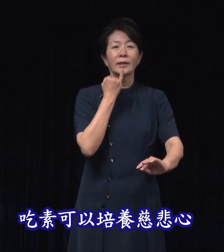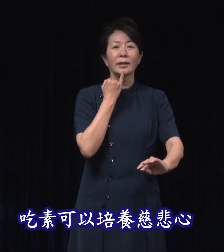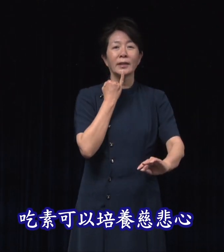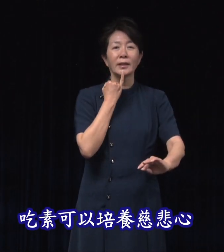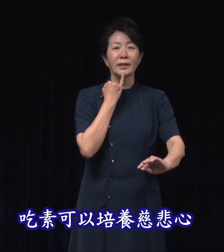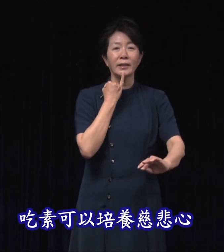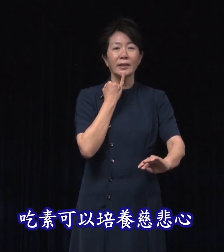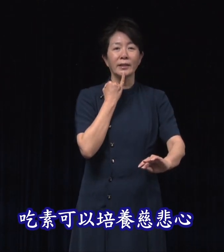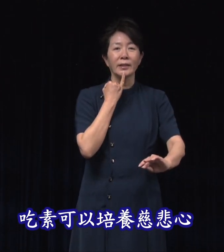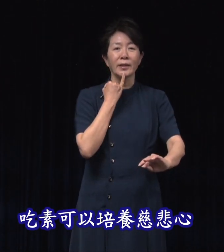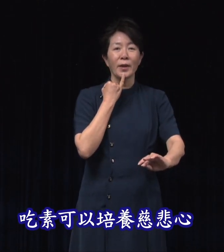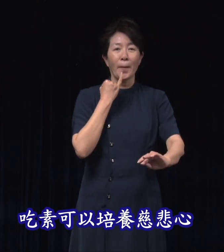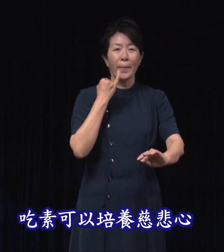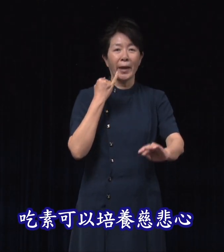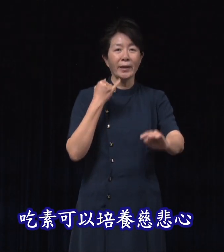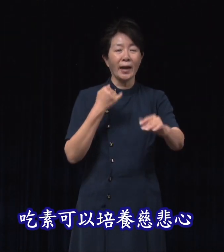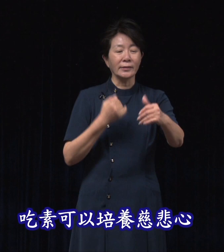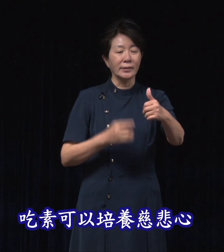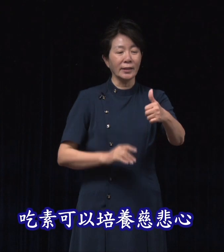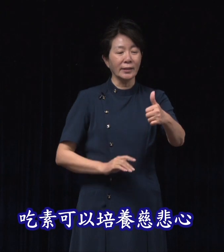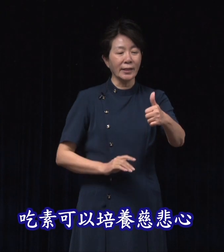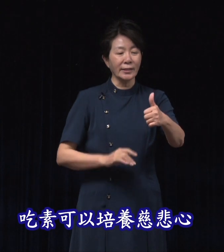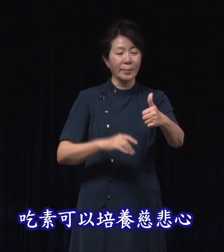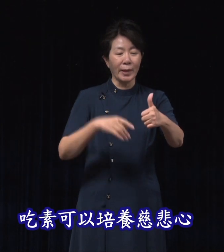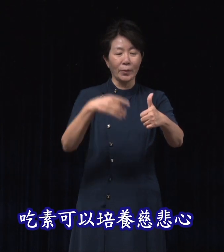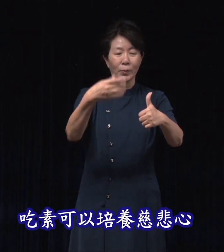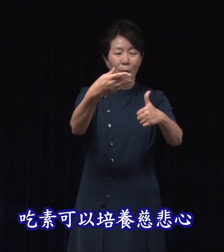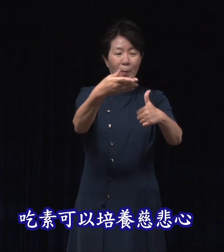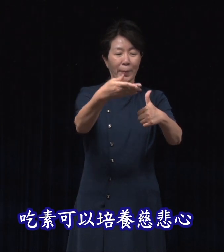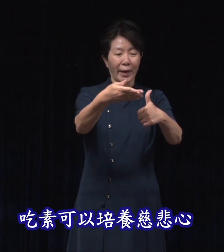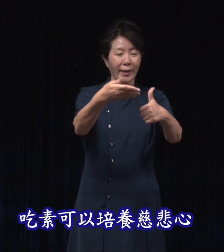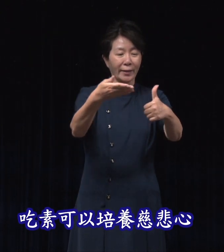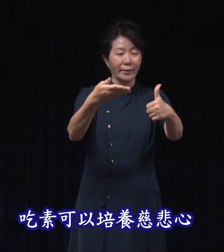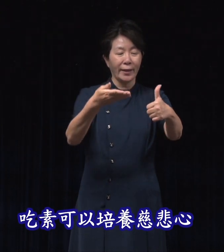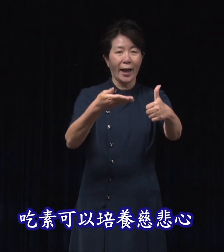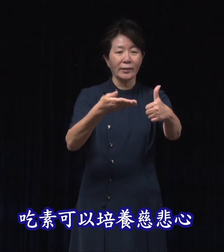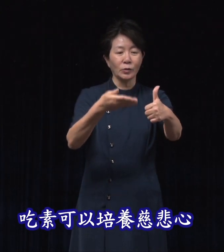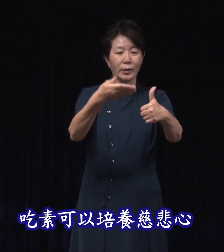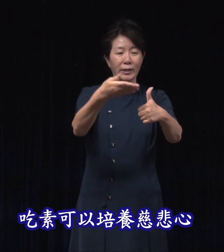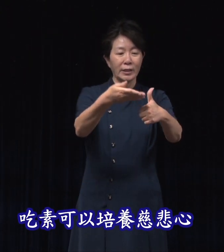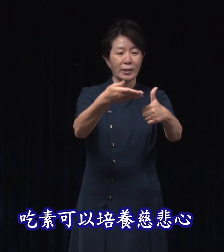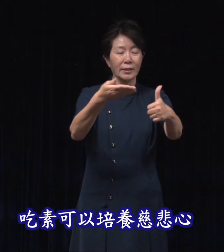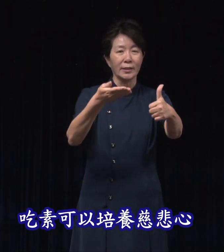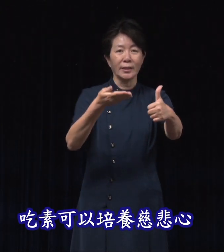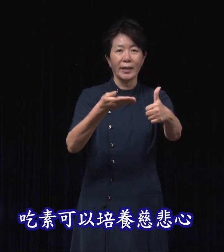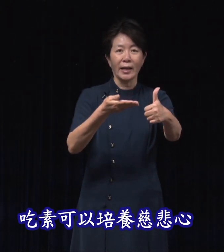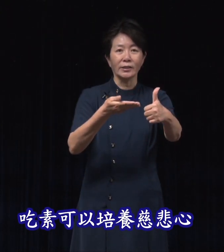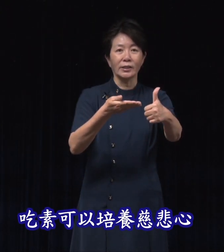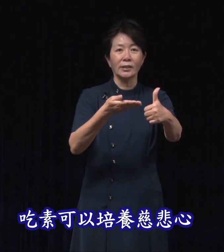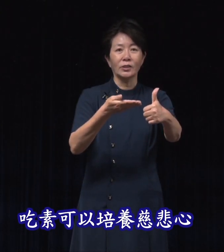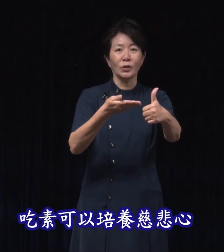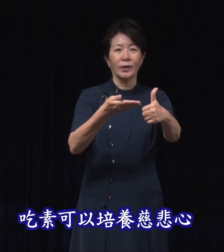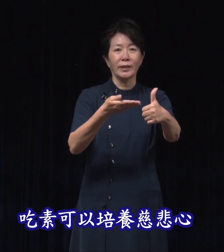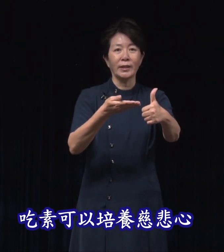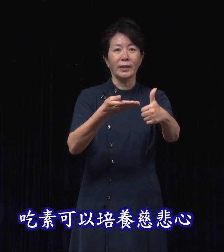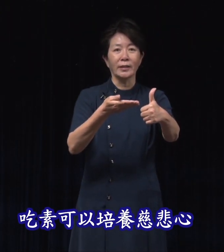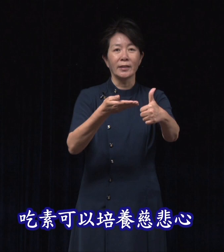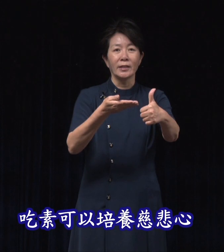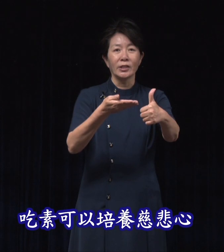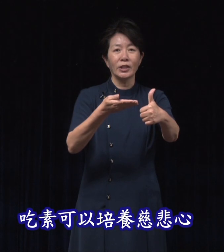可以培养，这个人在这边我们培养他，所以一次两次就可以了。慈悲